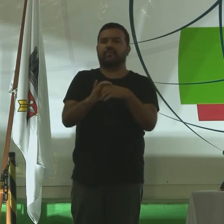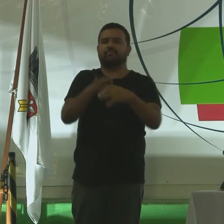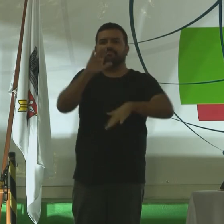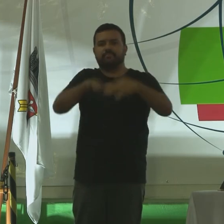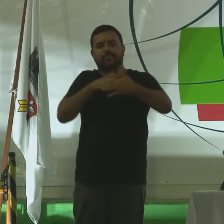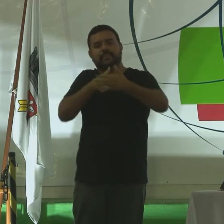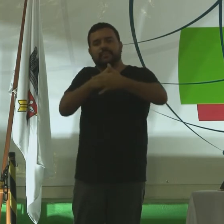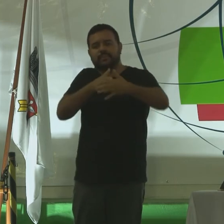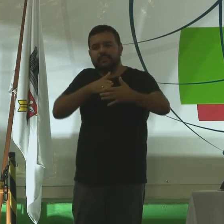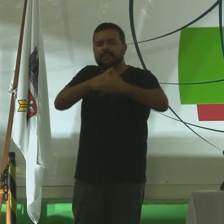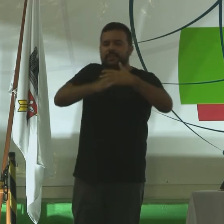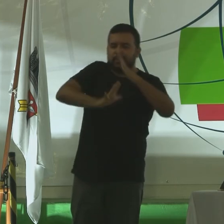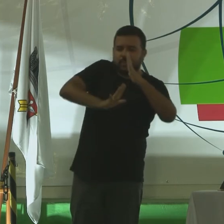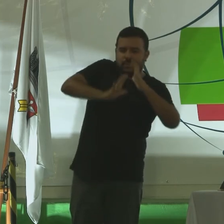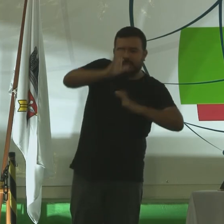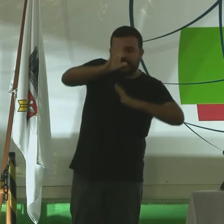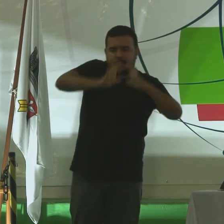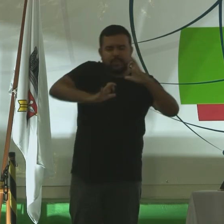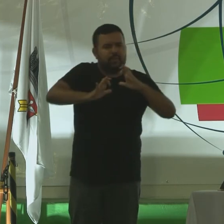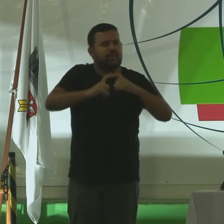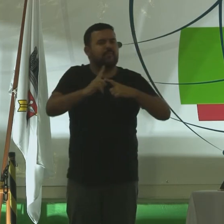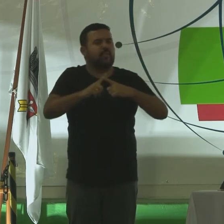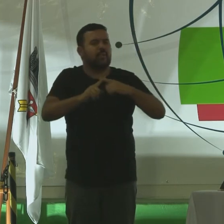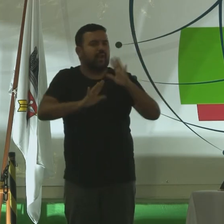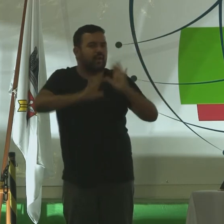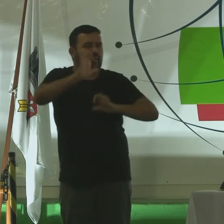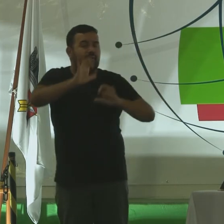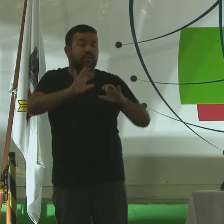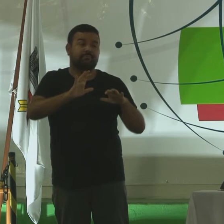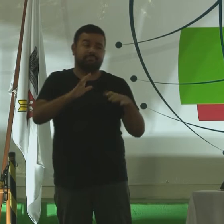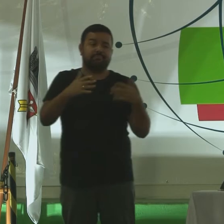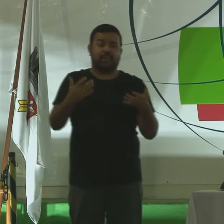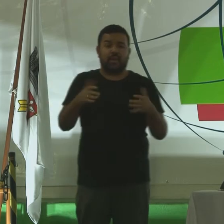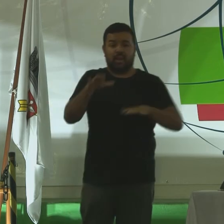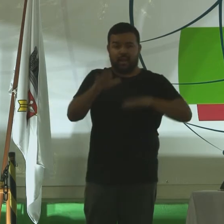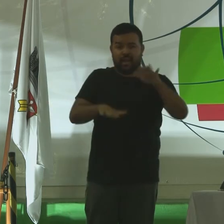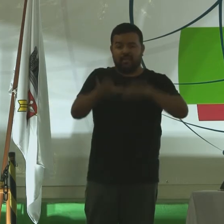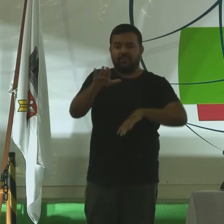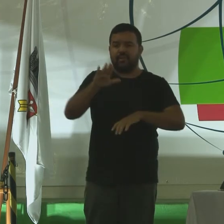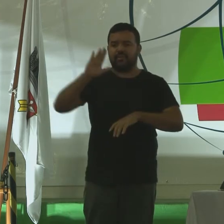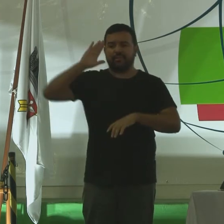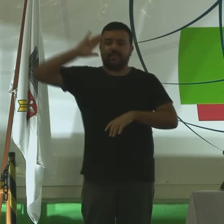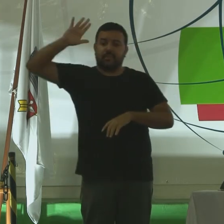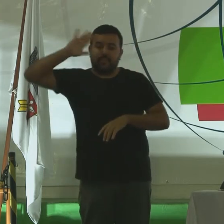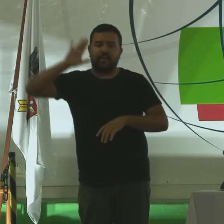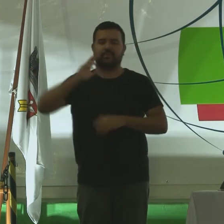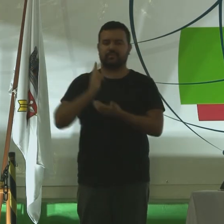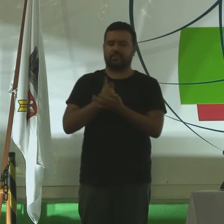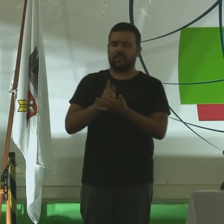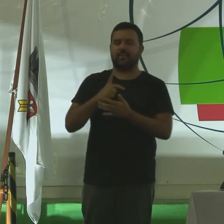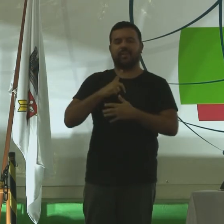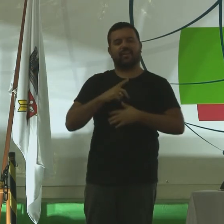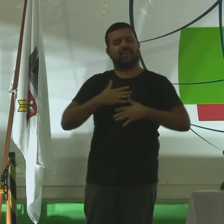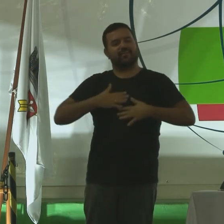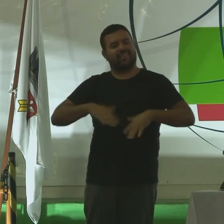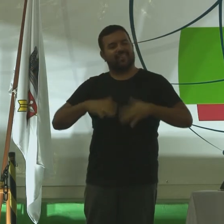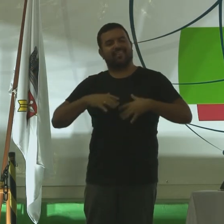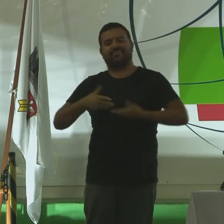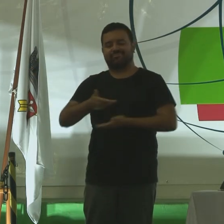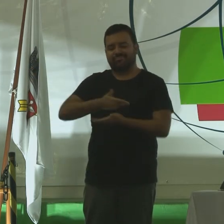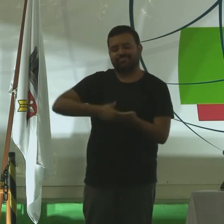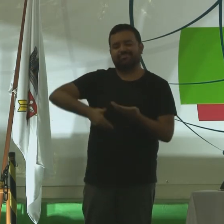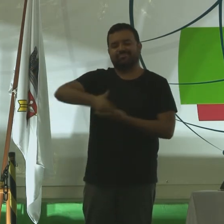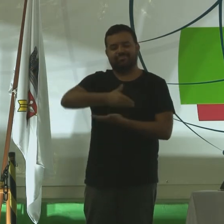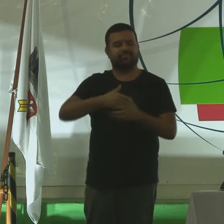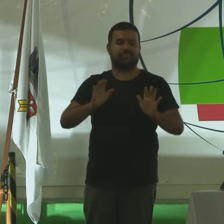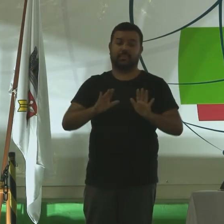conflito. Conflito, sim, gente, porque muitas vezes a gente acha que tem sempre que ser um processo harmônico. Na verdade, meu